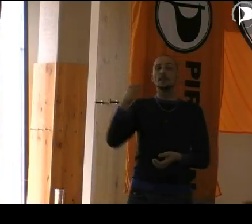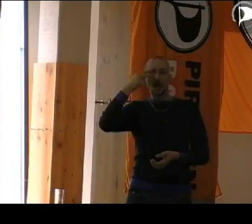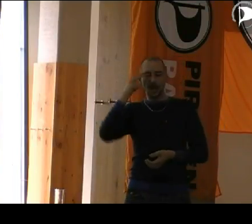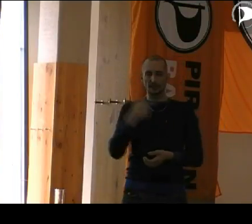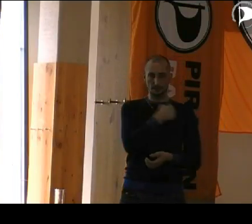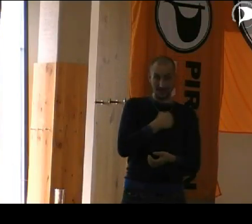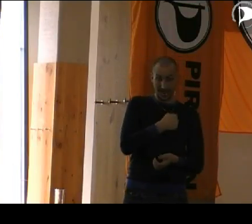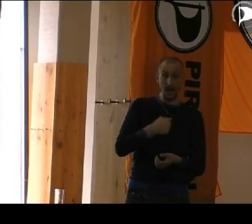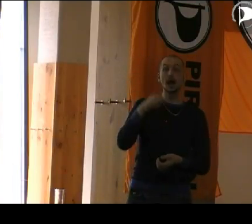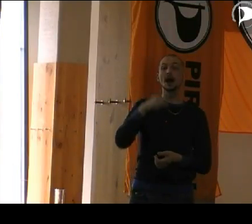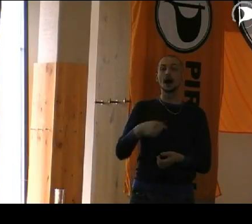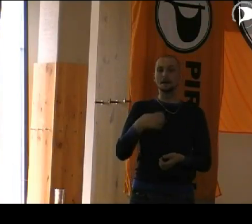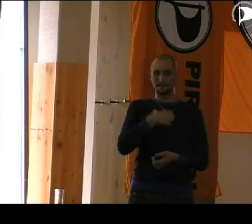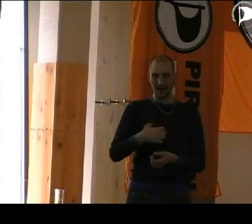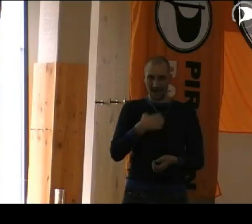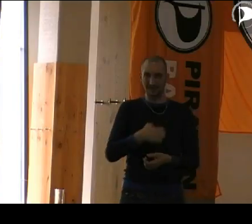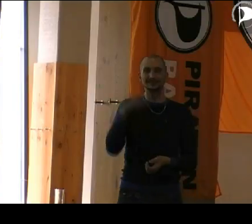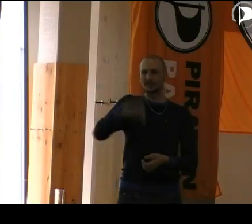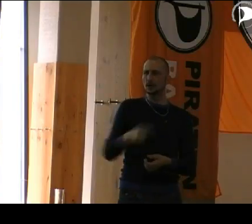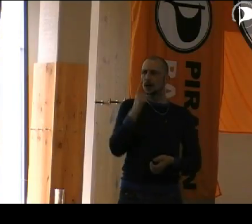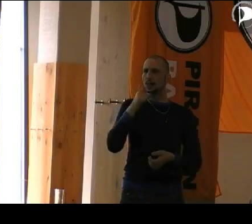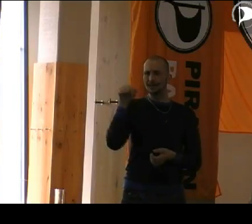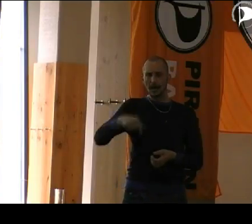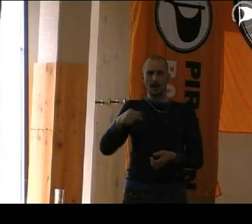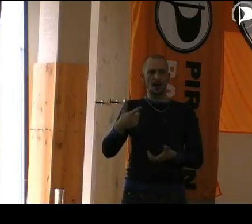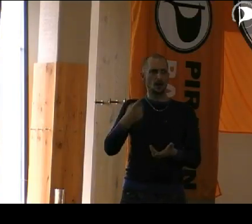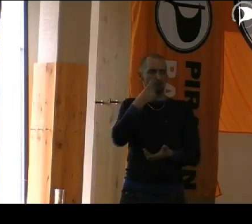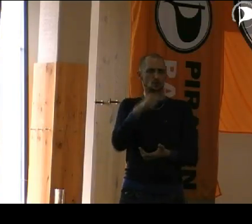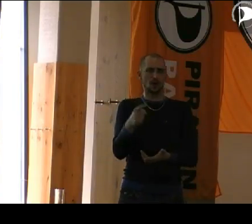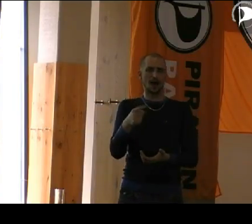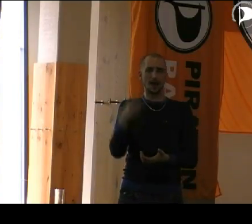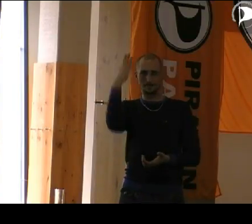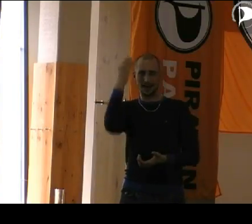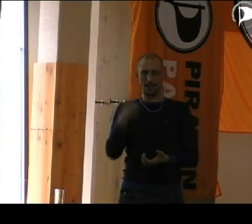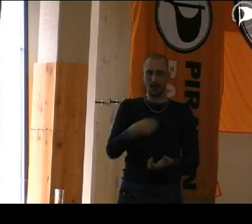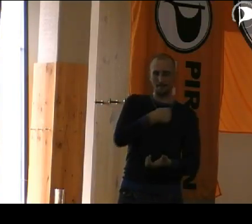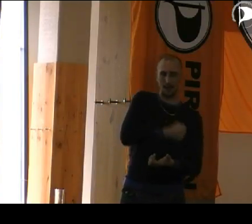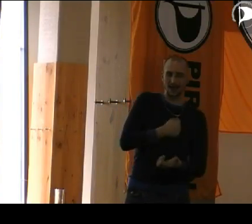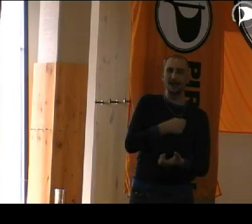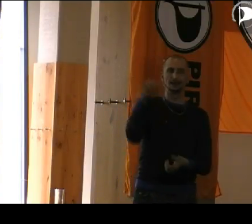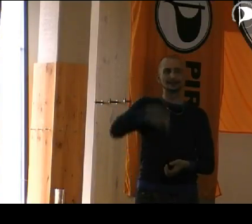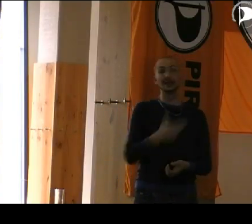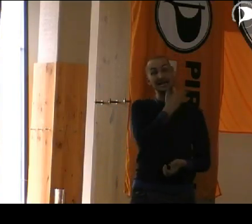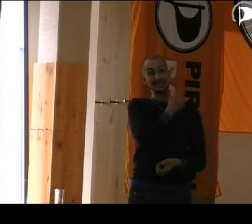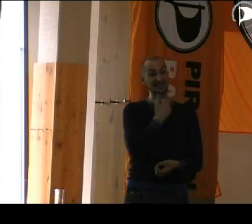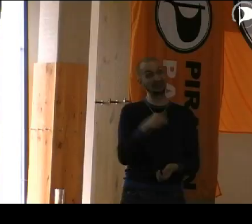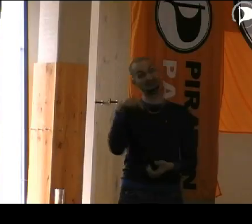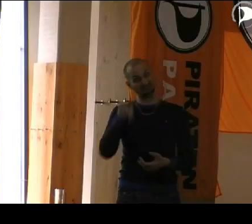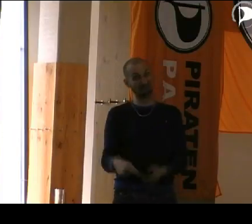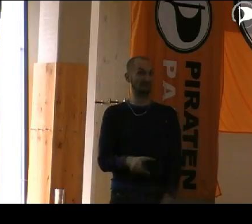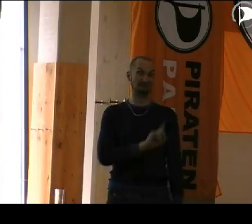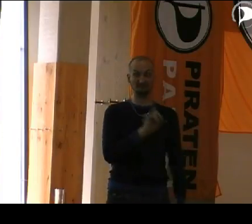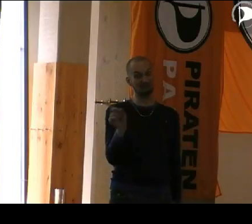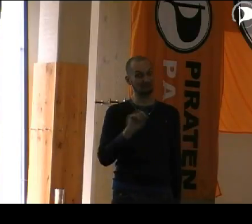dass wir noch eine männerpartei leben ich möchte mal zitieren das sexy ist das nicht